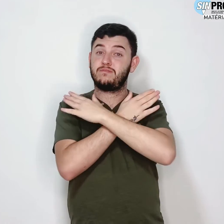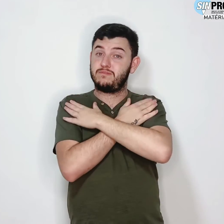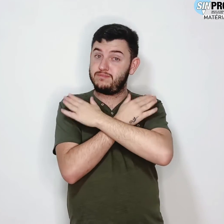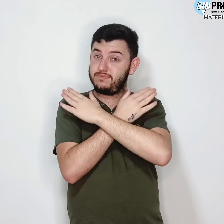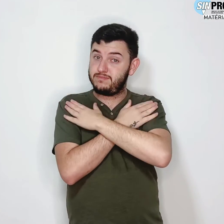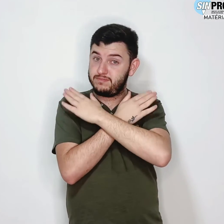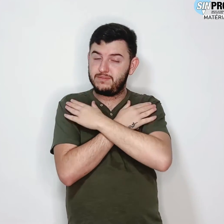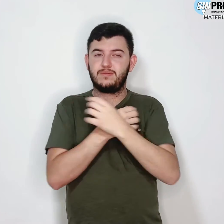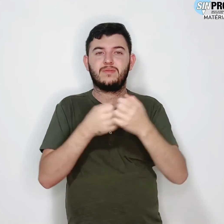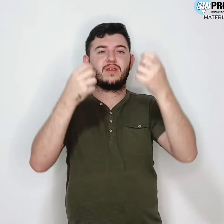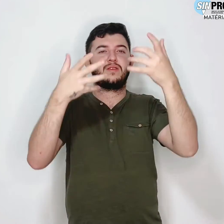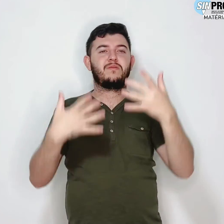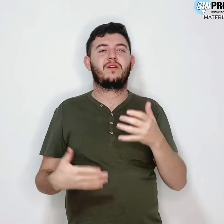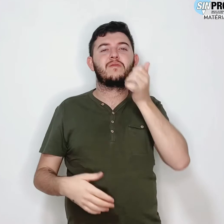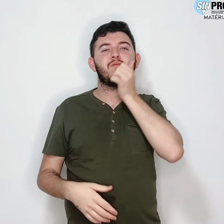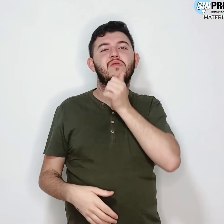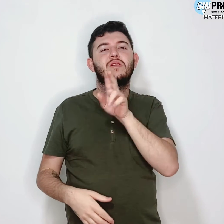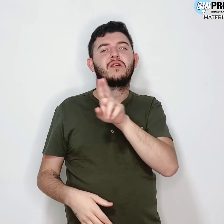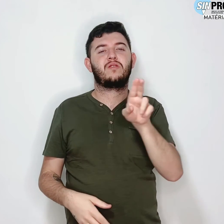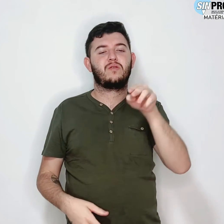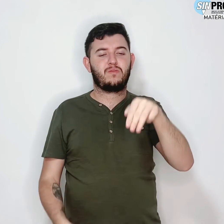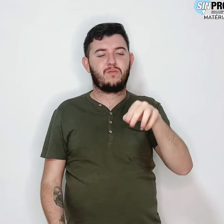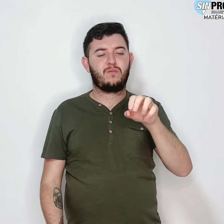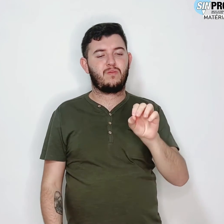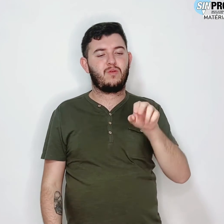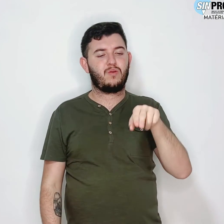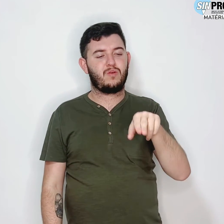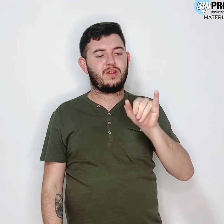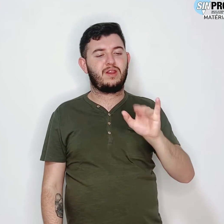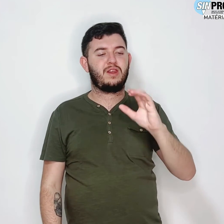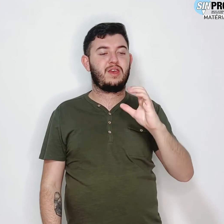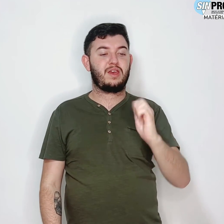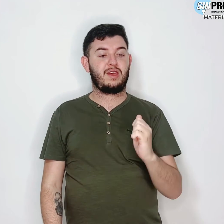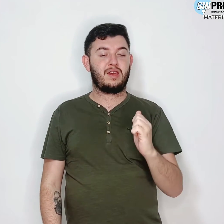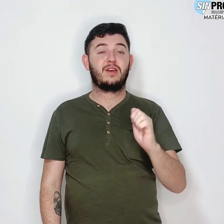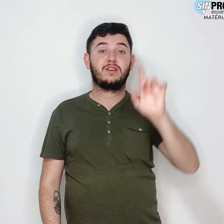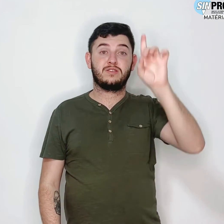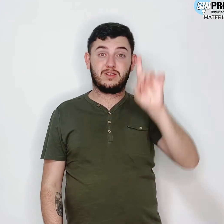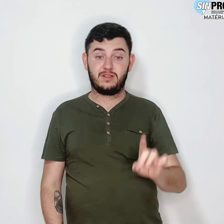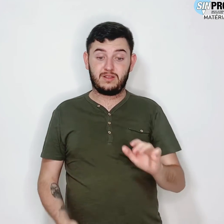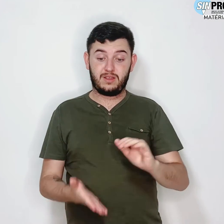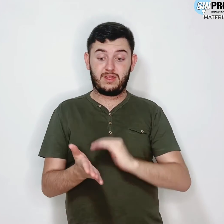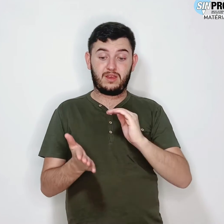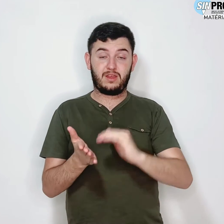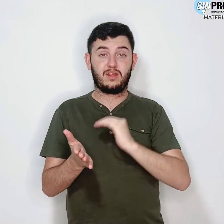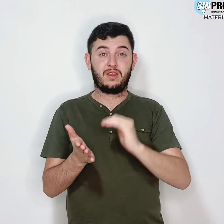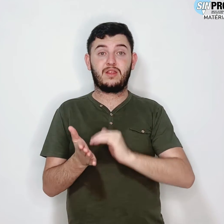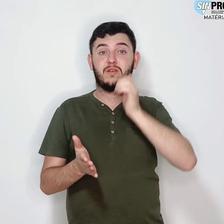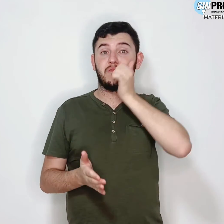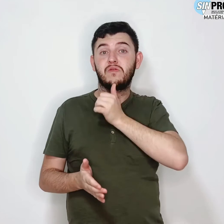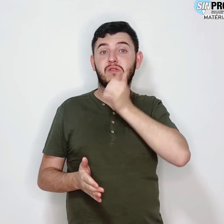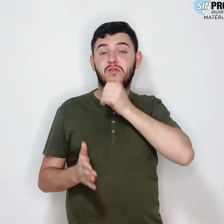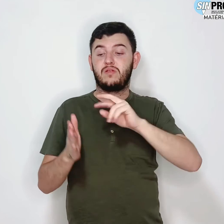Afirma Mônica Caldeira, diretora da Secretaria de Mulheres do Simpro Distrito Federal.